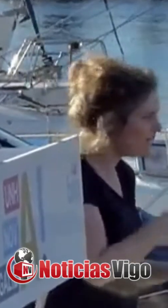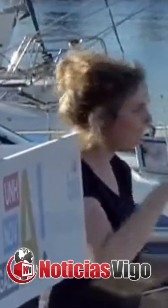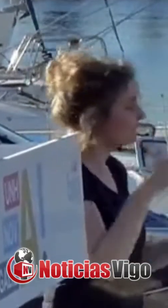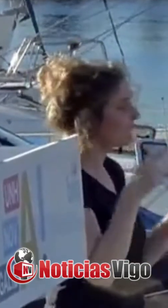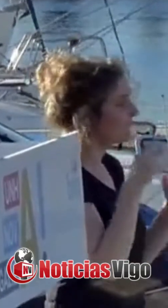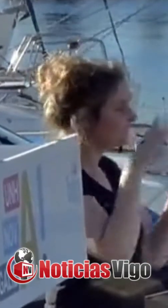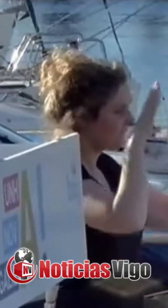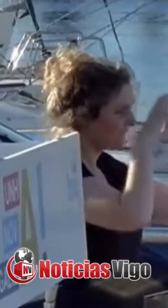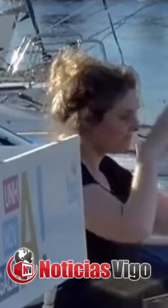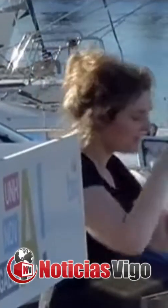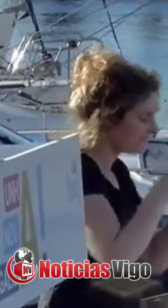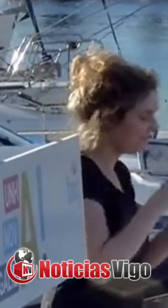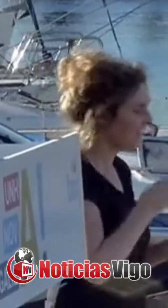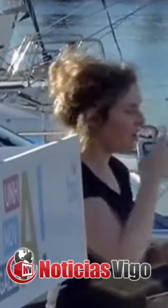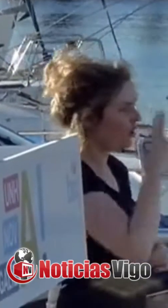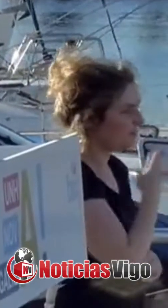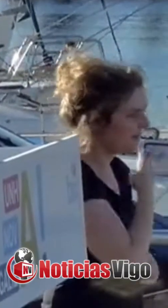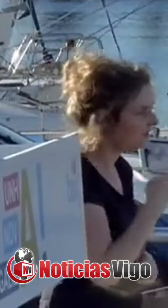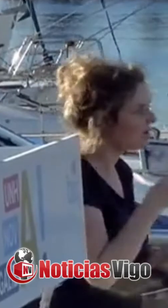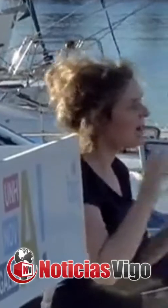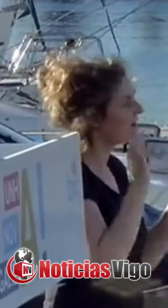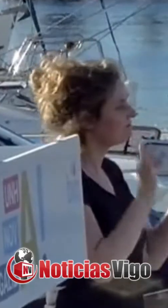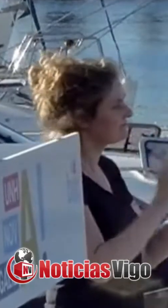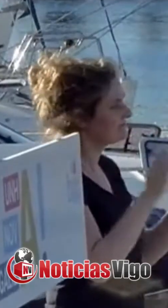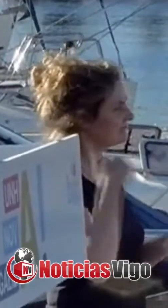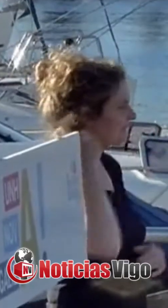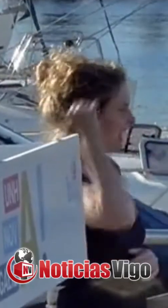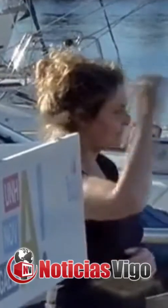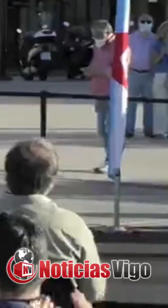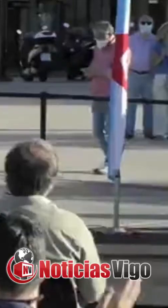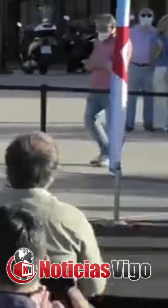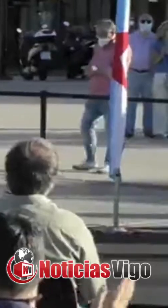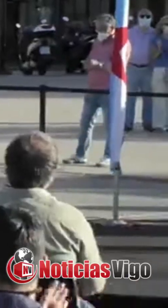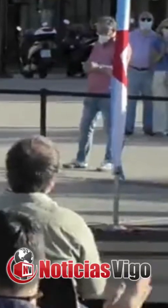e comprometida como Ana Pontón.